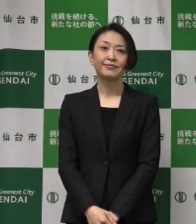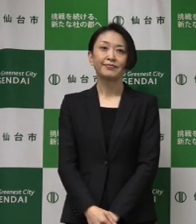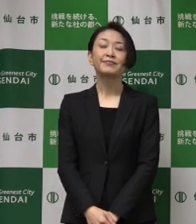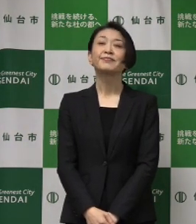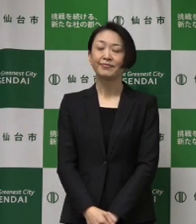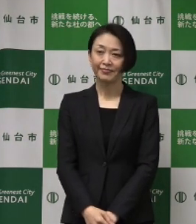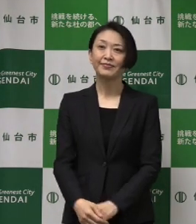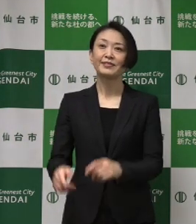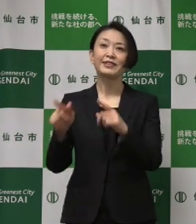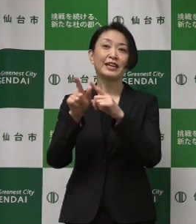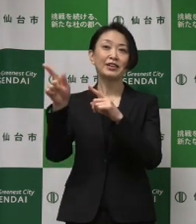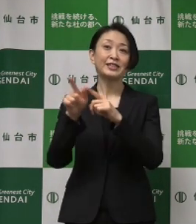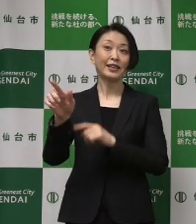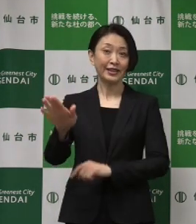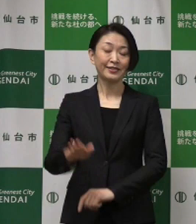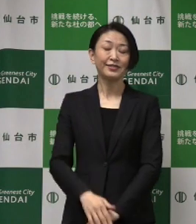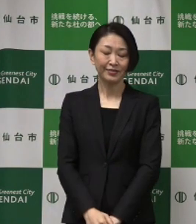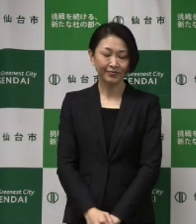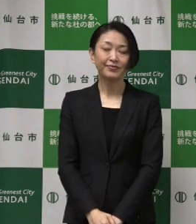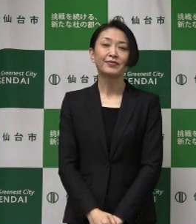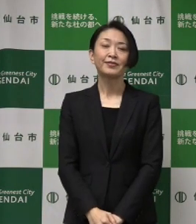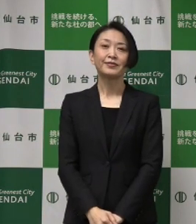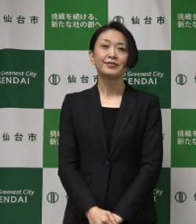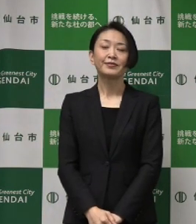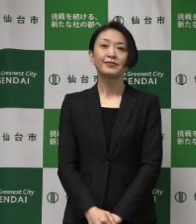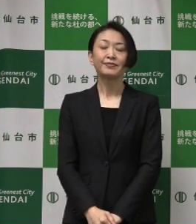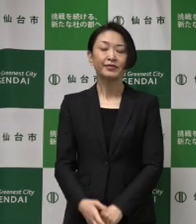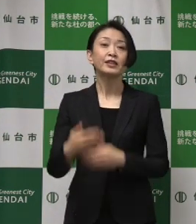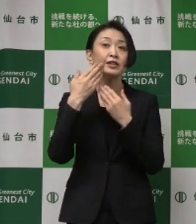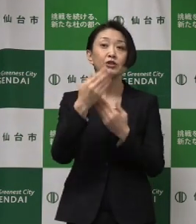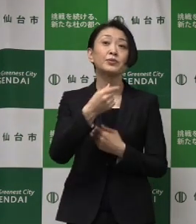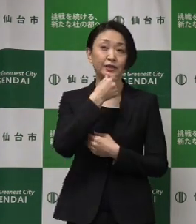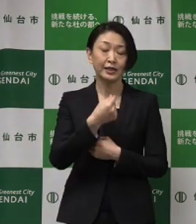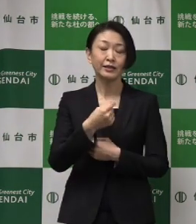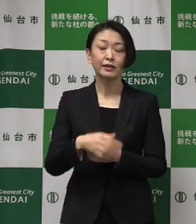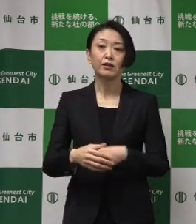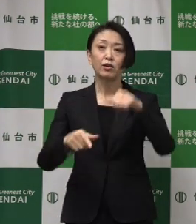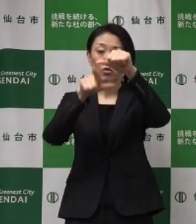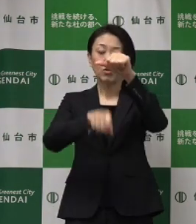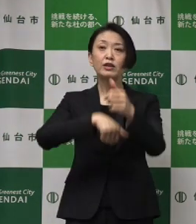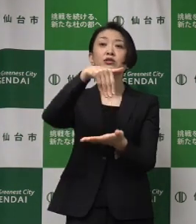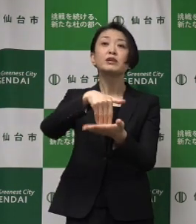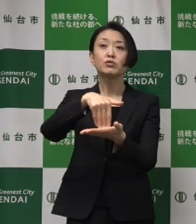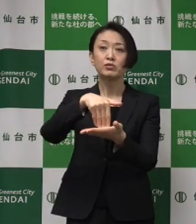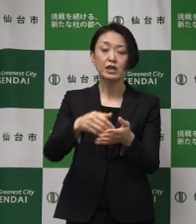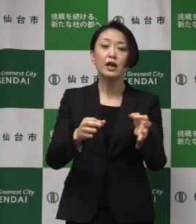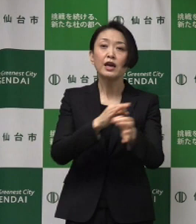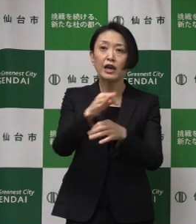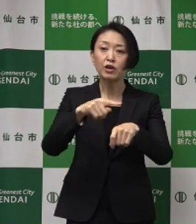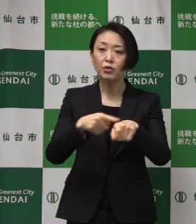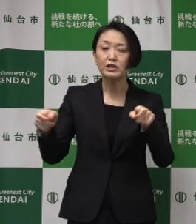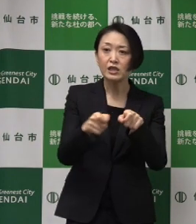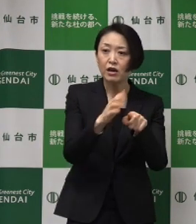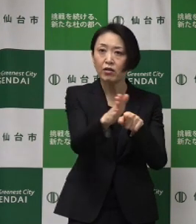ぞ。 NHK の東田と申します。よろしくお願いします。 よろしくお願いします。 今月末にですね、時短営業の期限を迎えます。改め